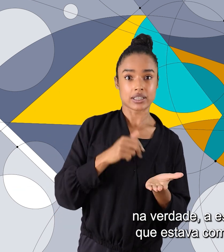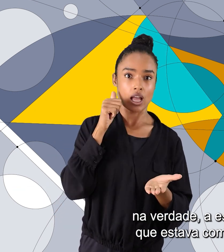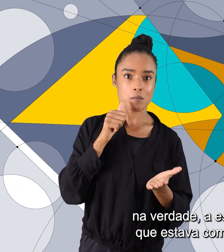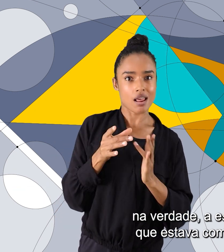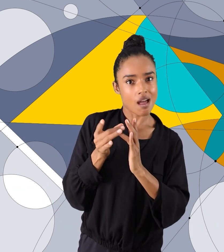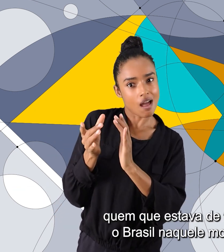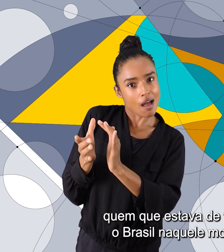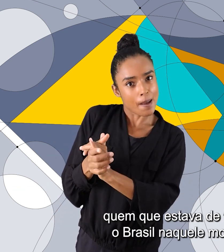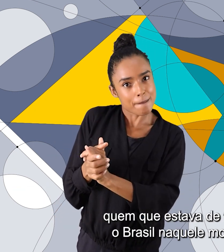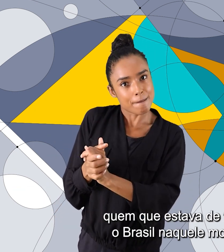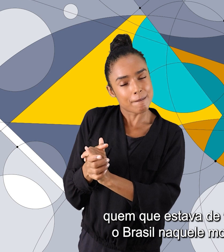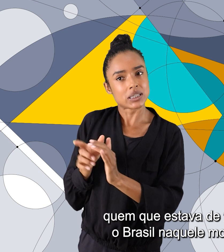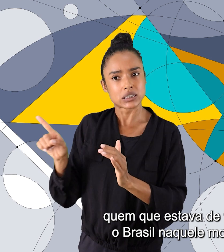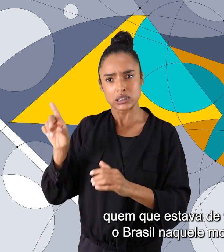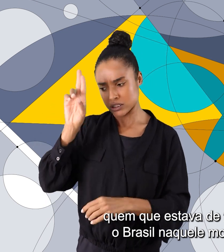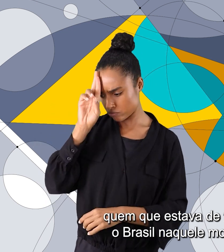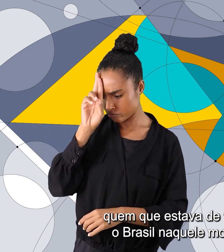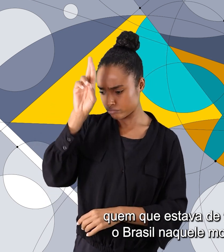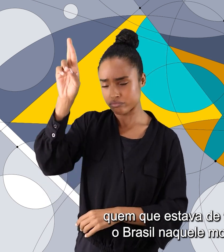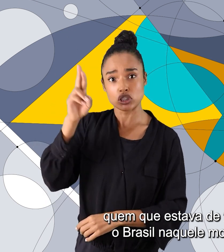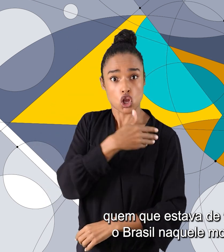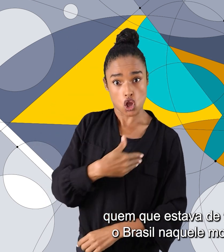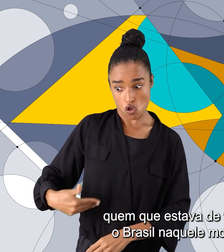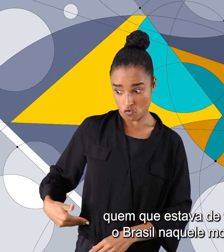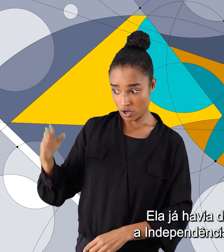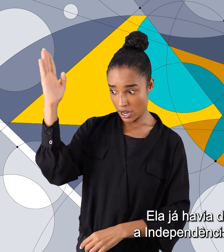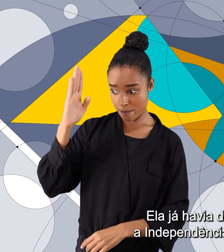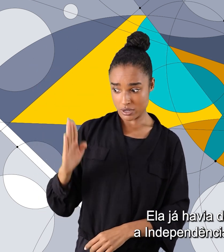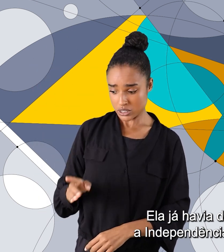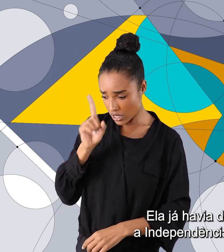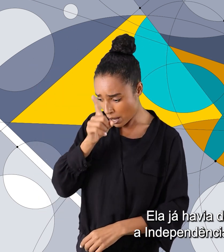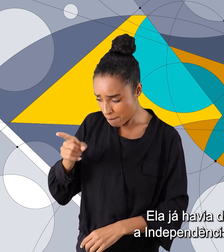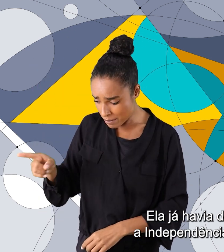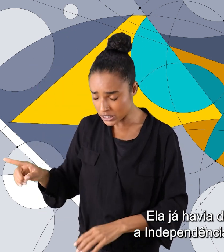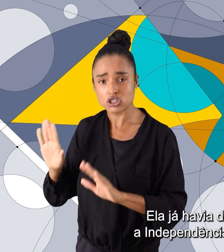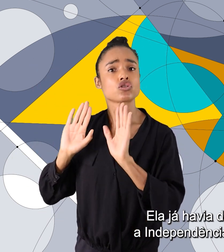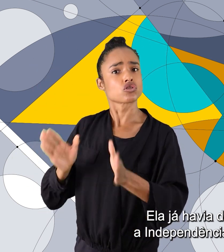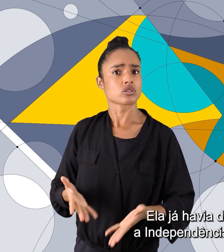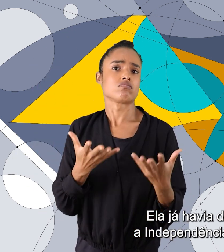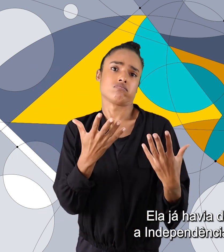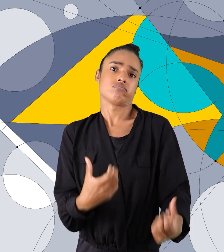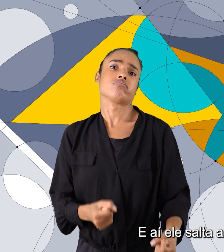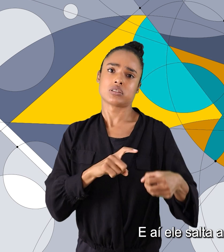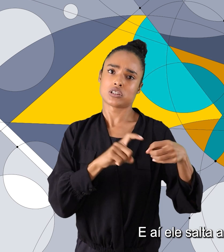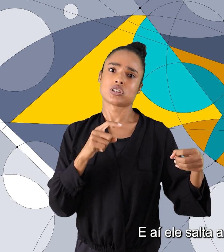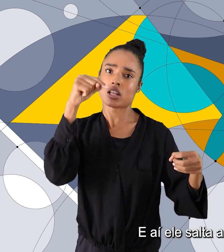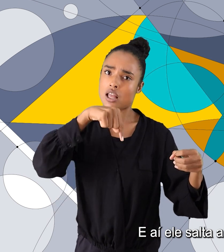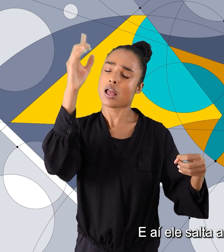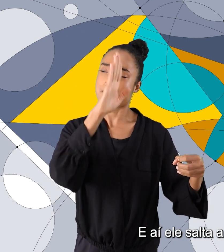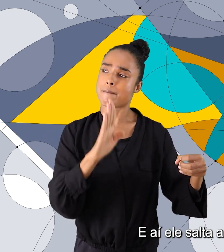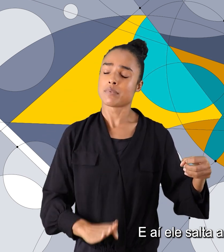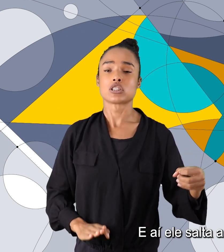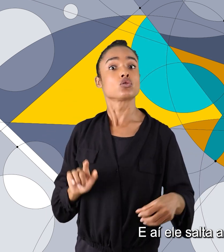como regente, quem estava de fato governando o Brasil naquele momento era ela já havia decretado a independência do Brasil, e aí